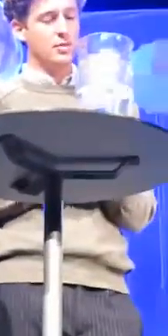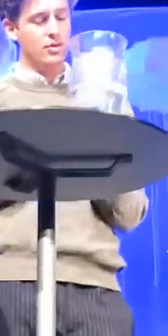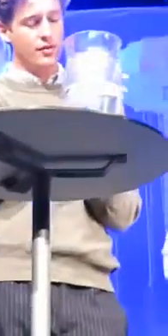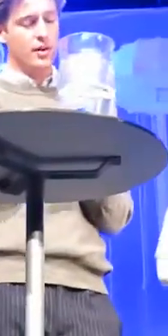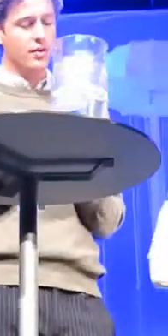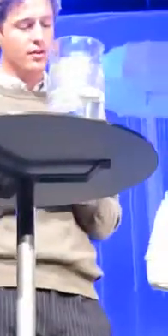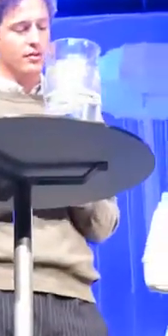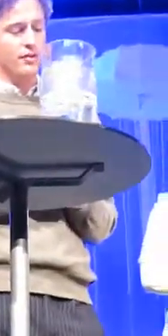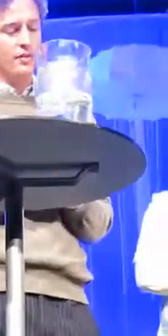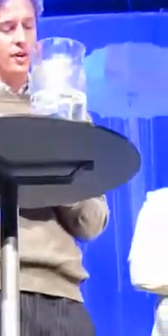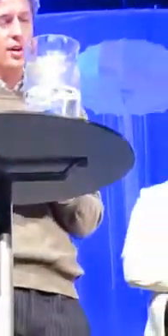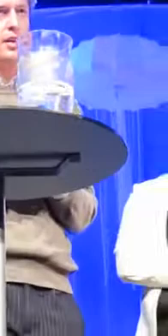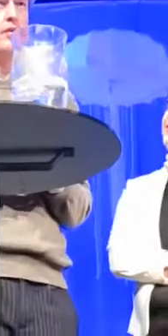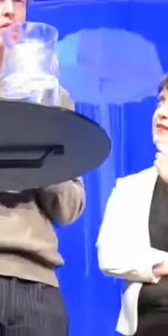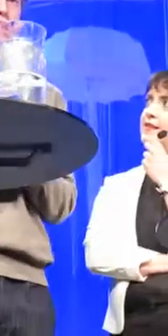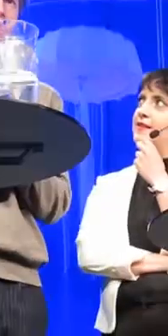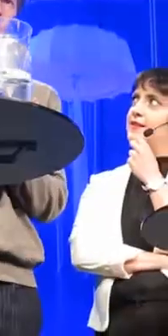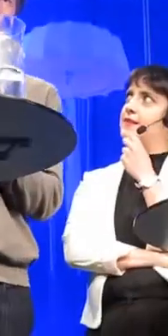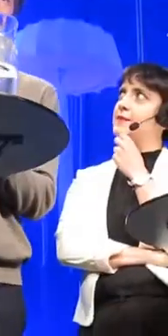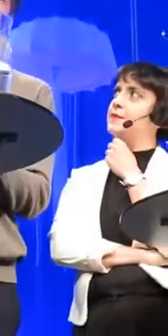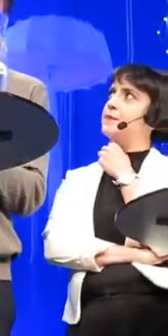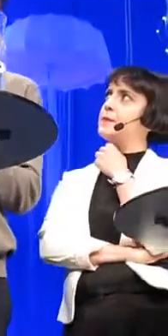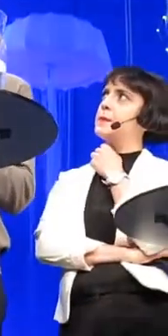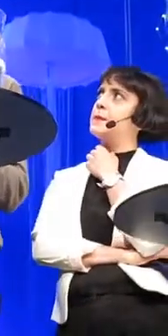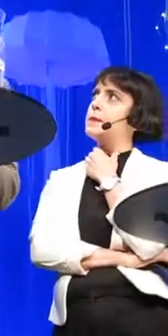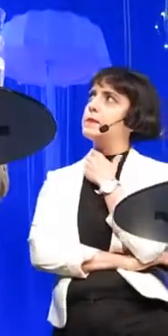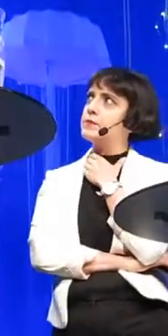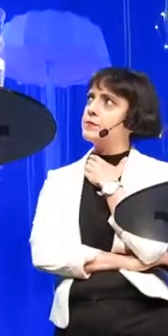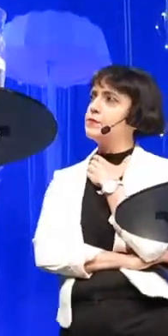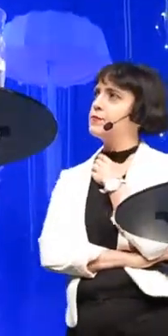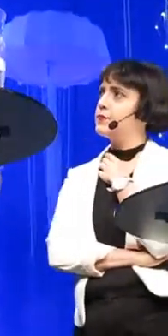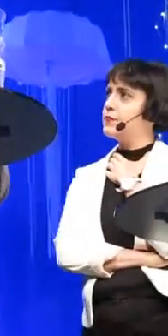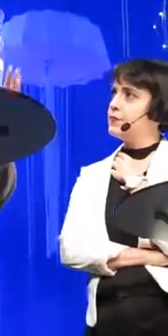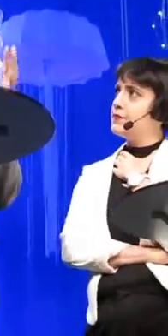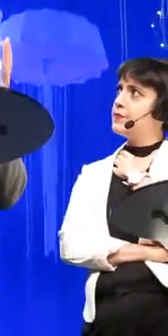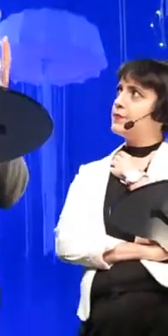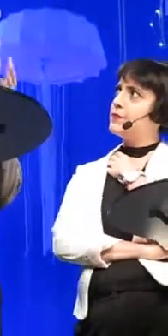Jag tar fasta på varför jag vinkade. Det var just produktionen. Alltså